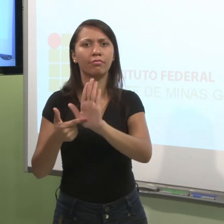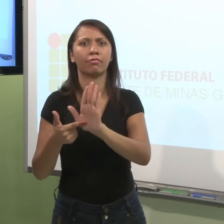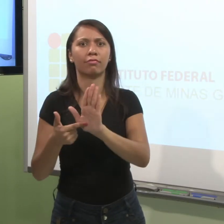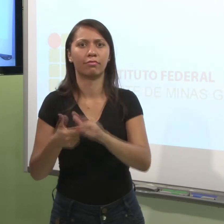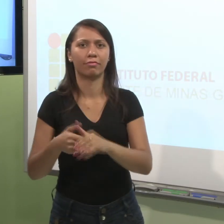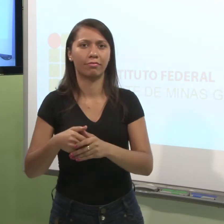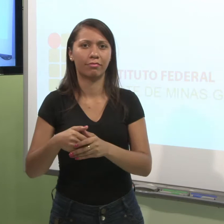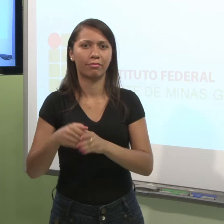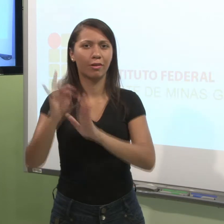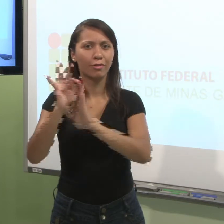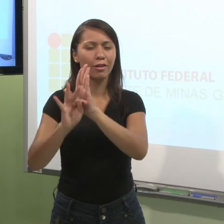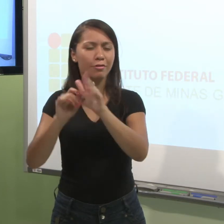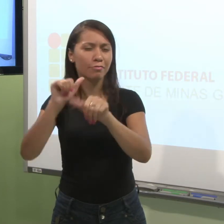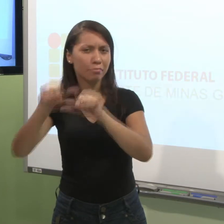documento. Olha só no slide.